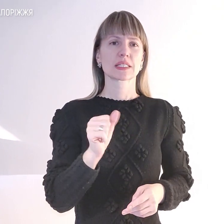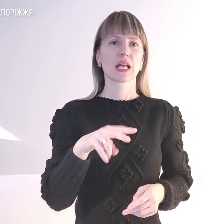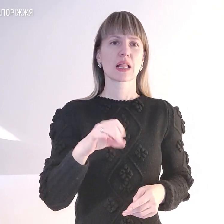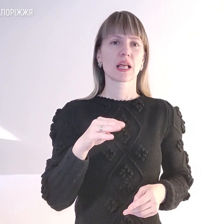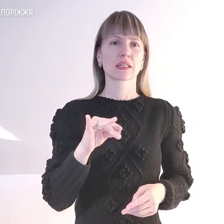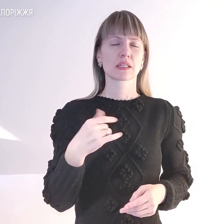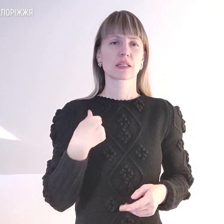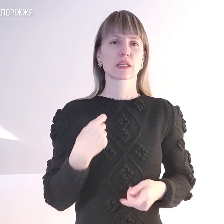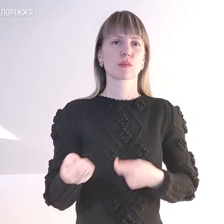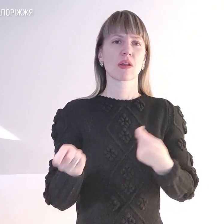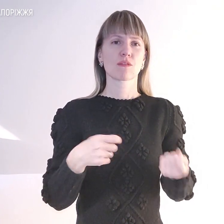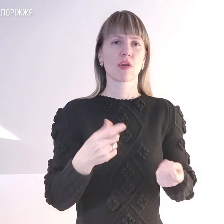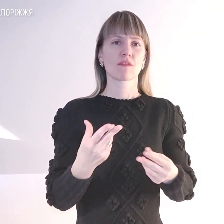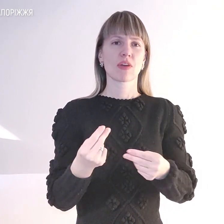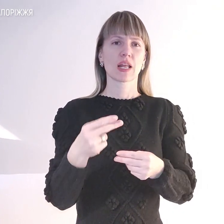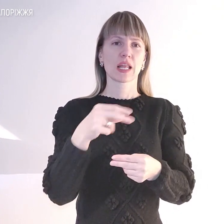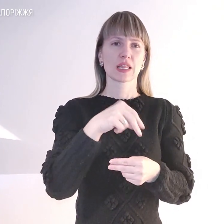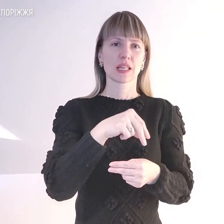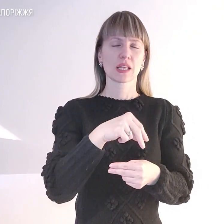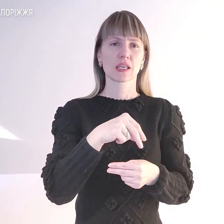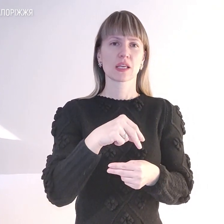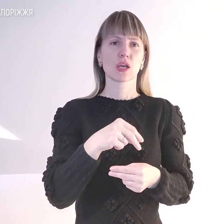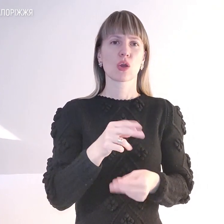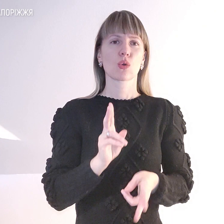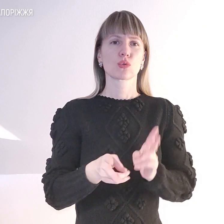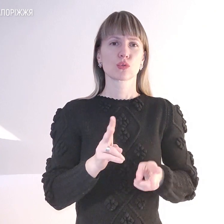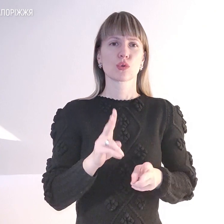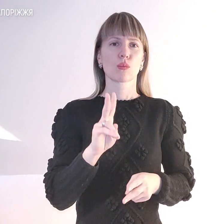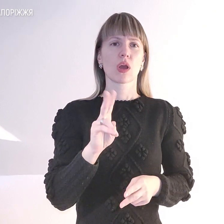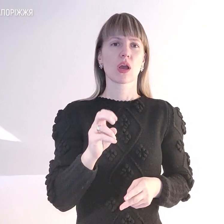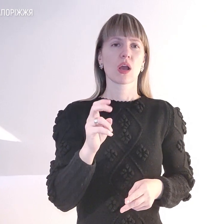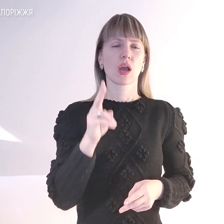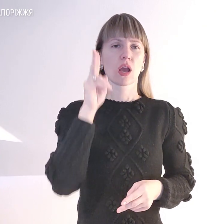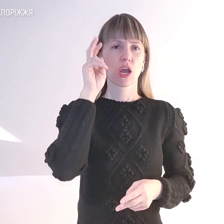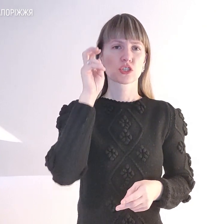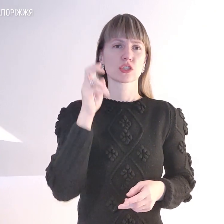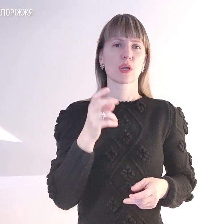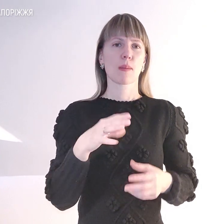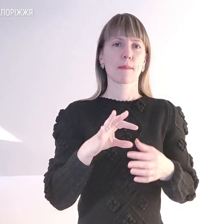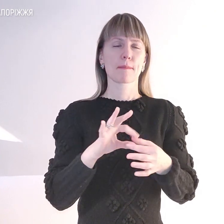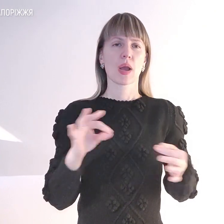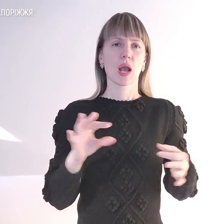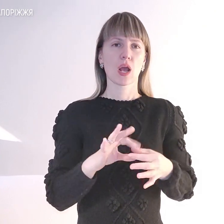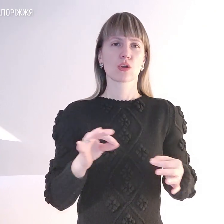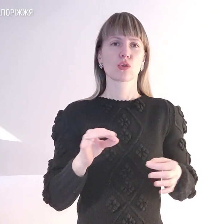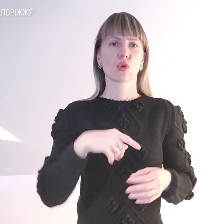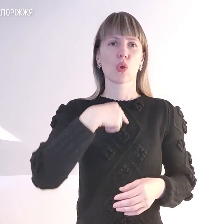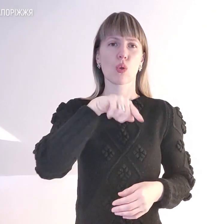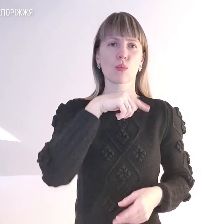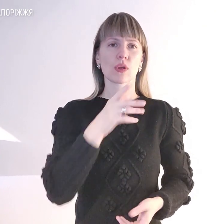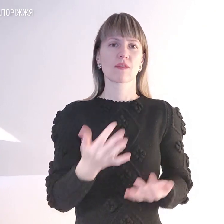нас привозять вареники, готуємо каші, макарони, компотики варимо кожен